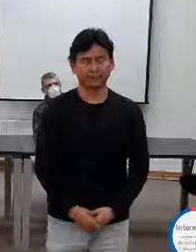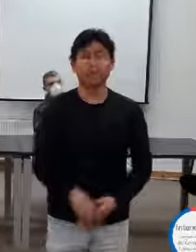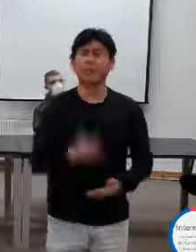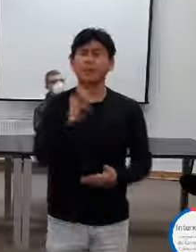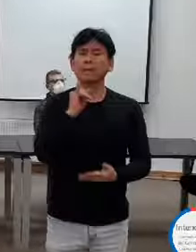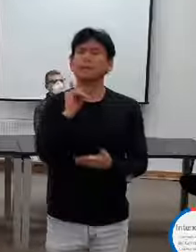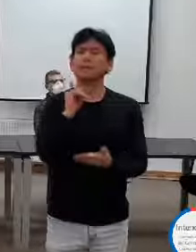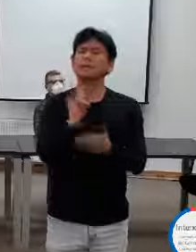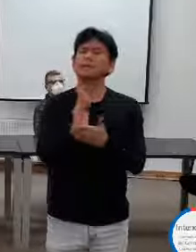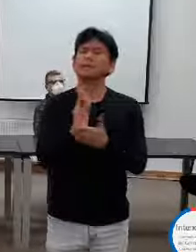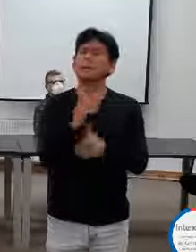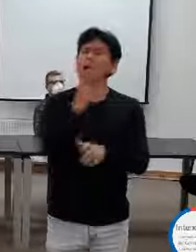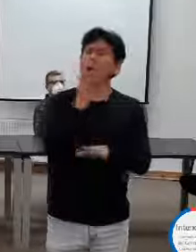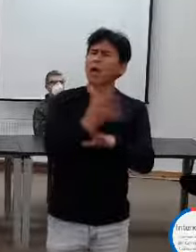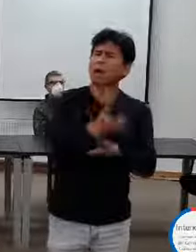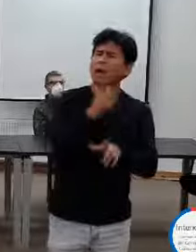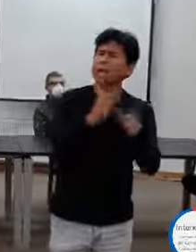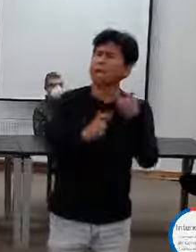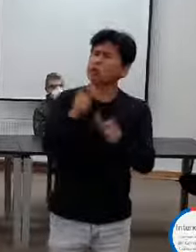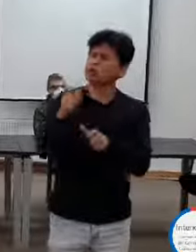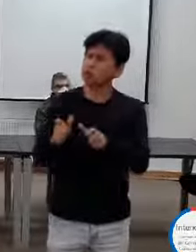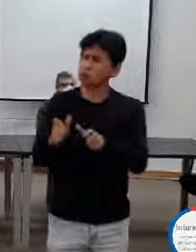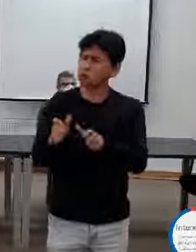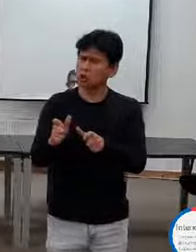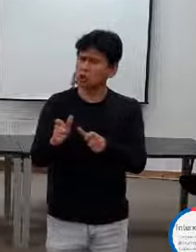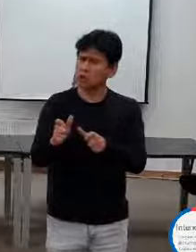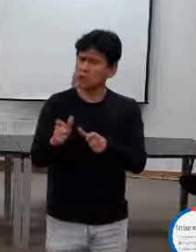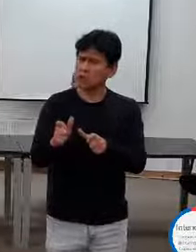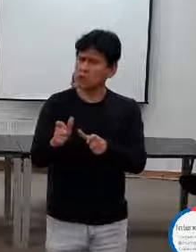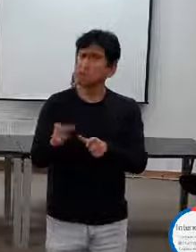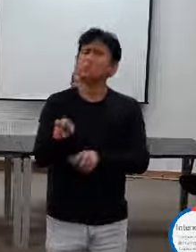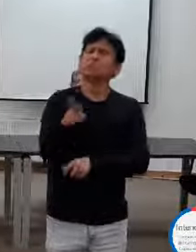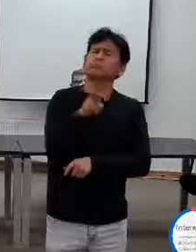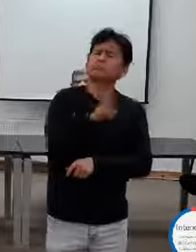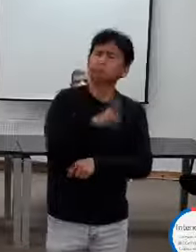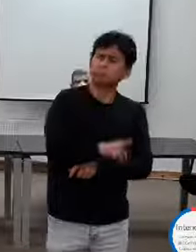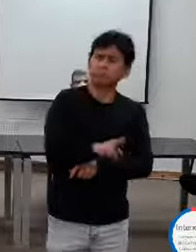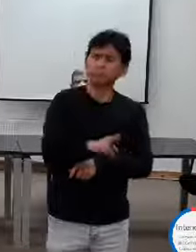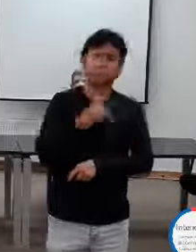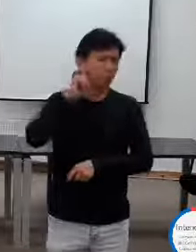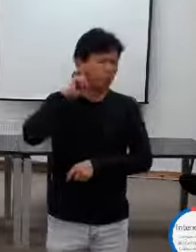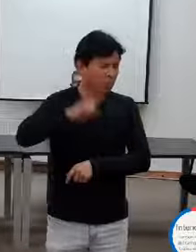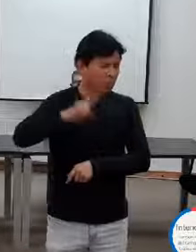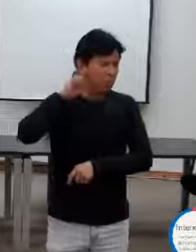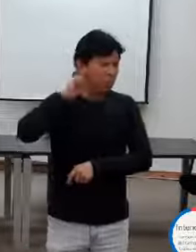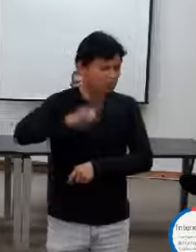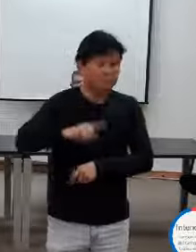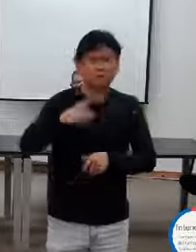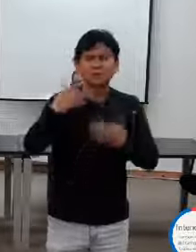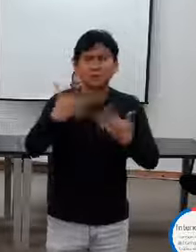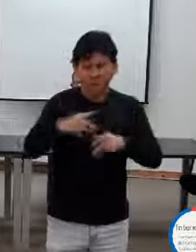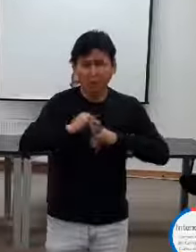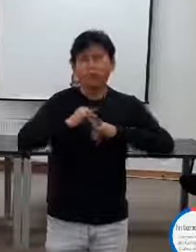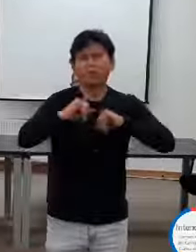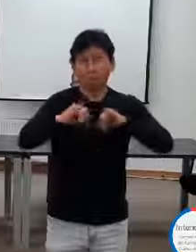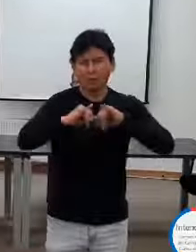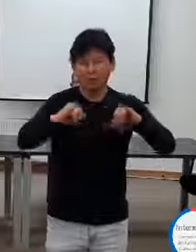Intendenta, hay personas que han sido reiterativas en el incumplimiento de medidas, ya lo ha dicho,